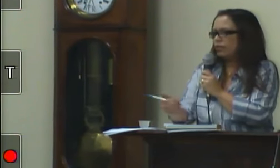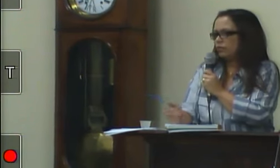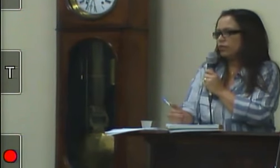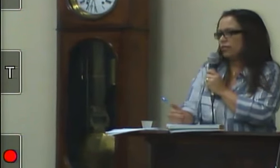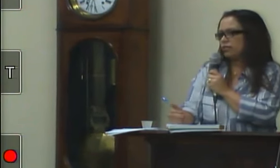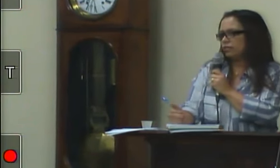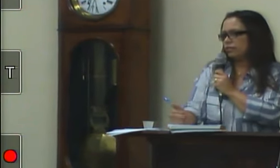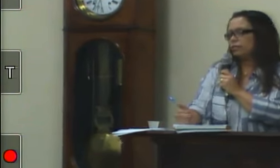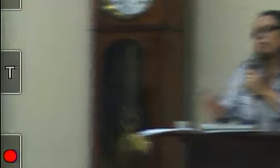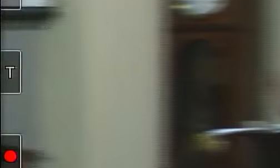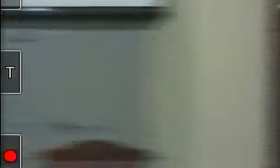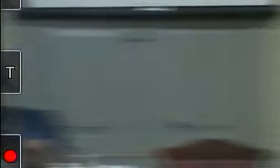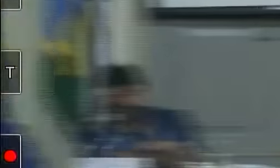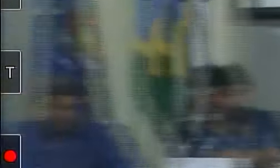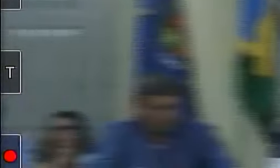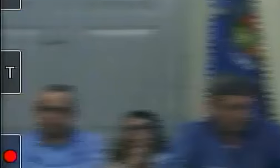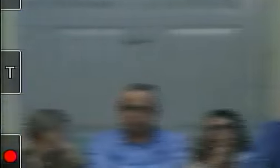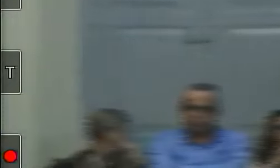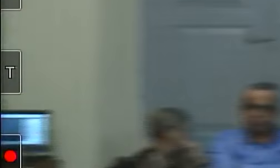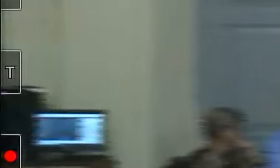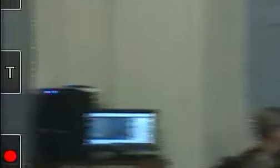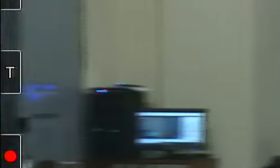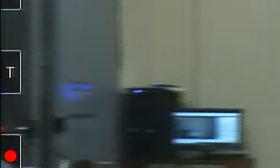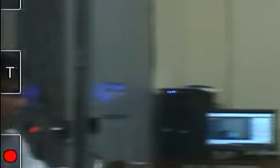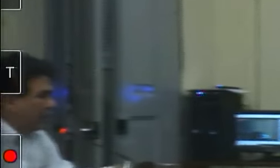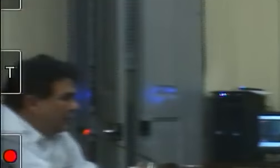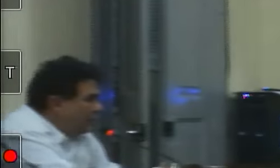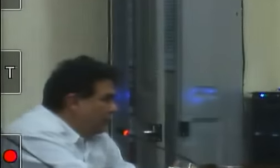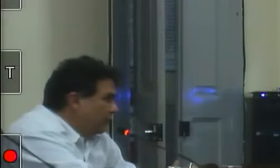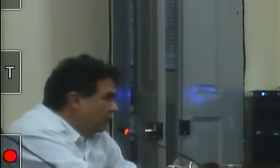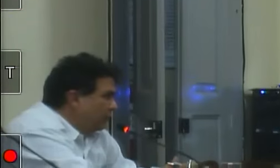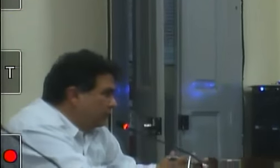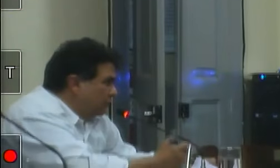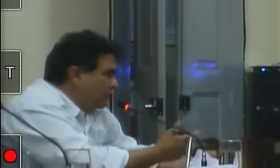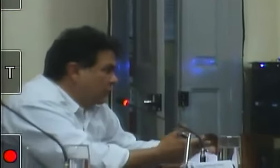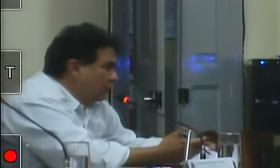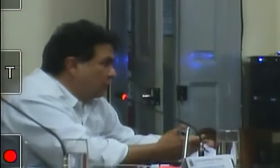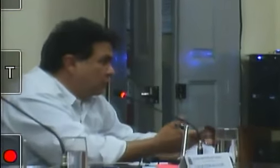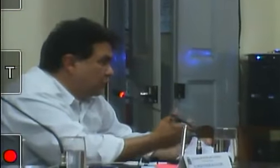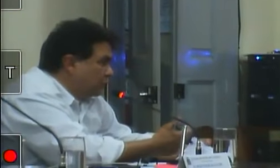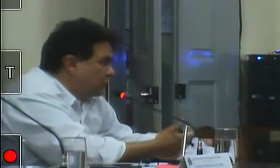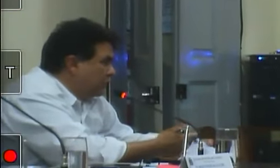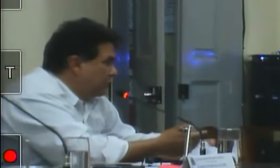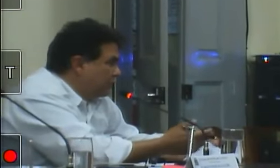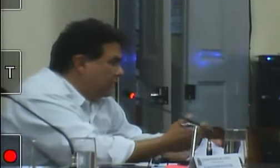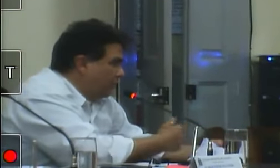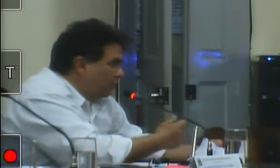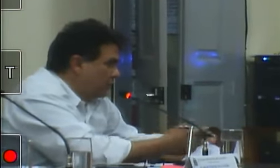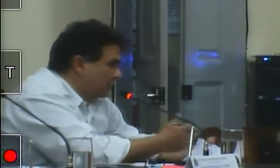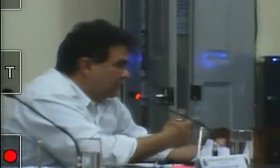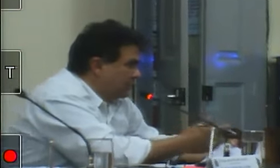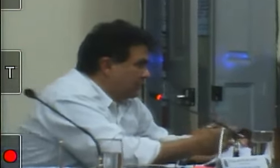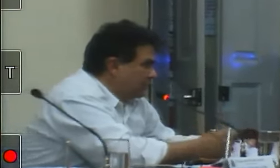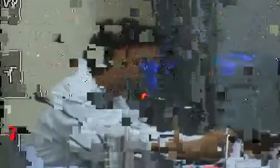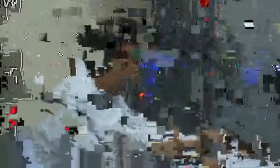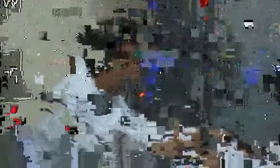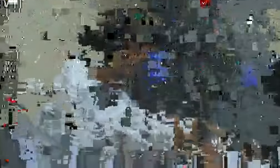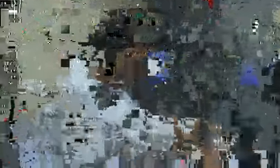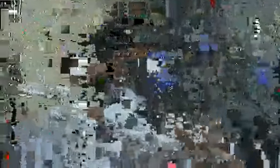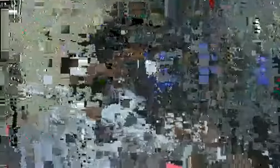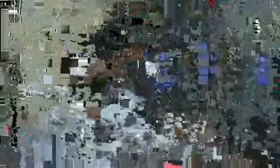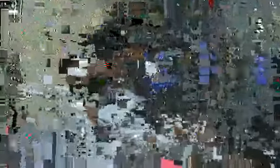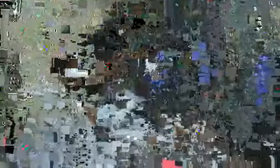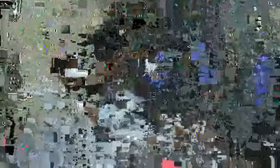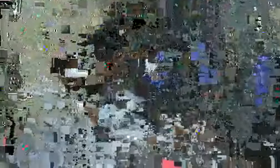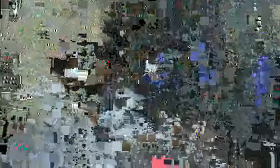melhorias, vamos dizer assim. Porque o Espala 2 é uma unidade muito boa. Muito boa. Né? Eu estou fazendo a pergunta justamente porque me chegaram algumas, né,